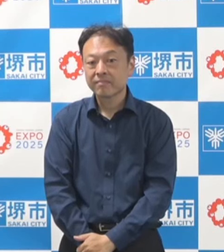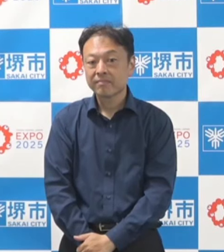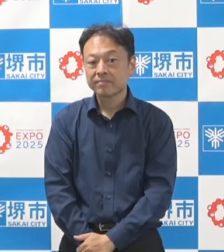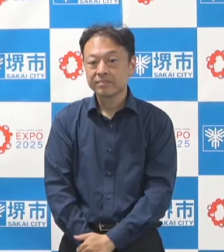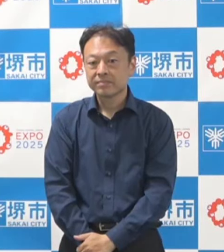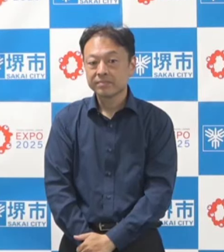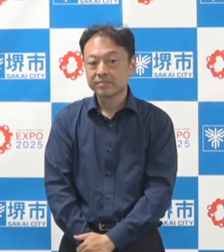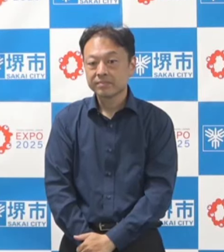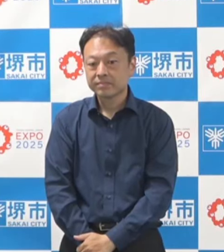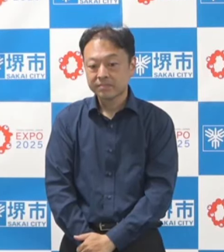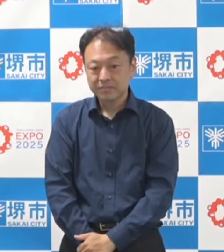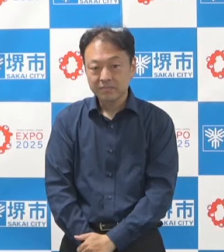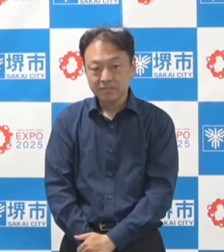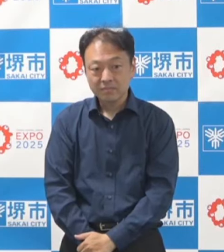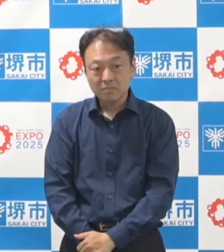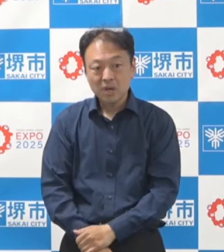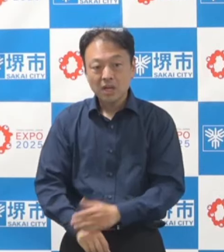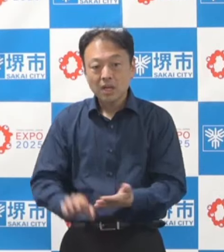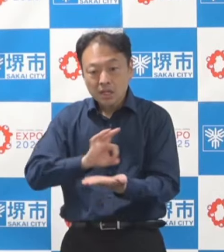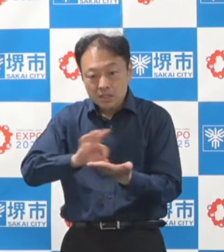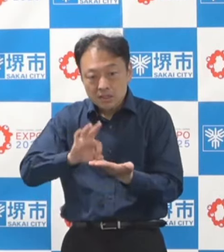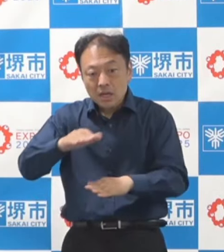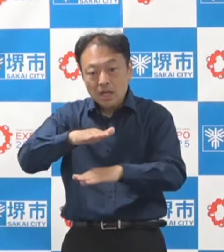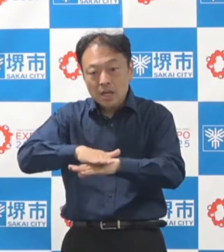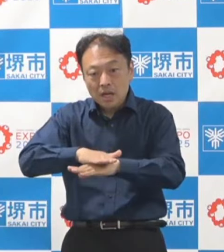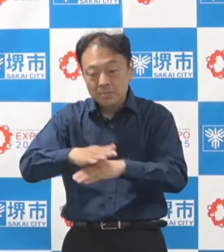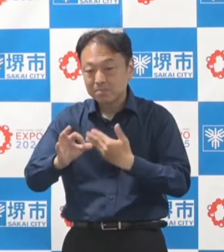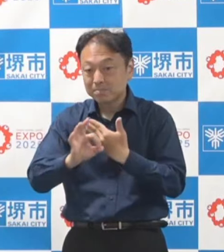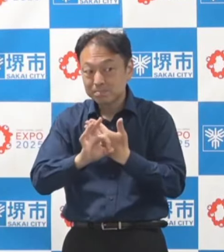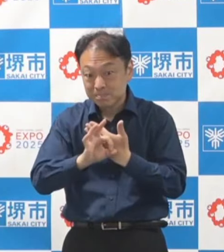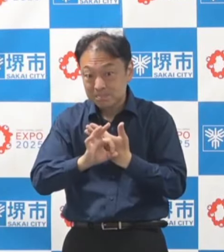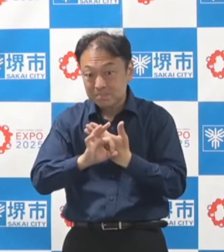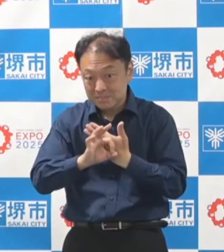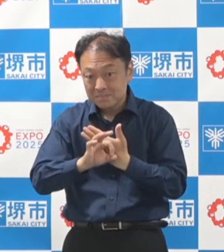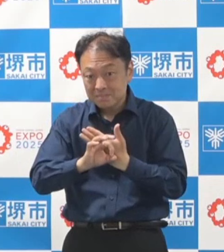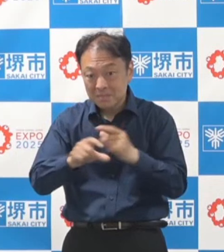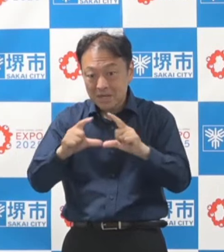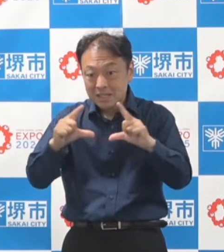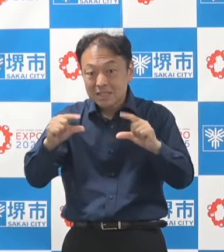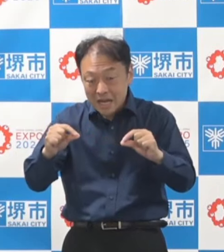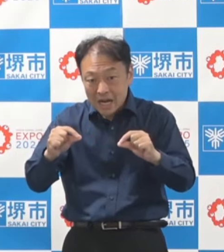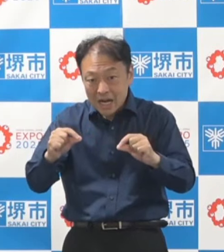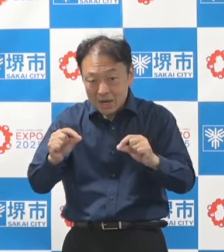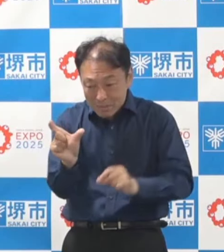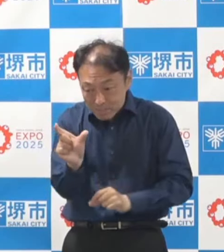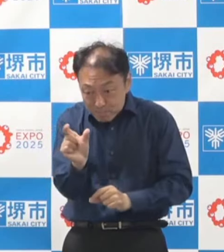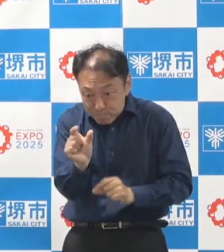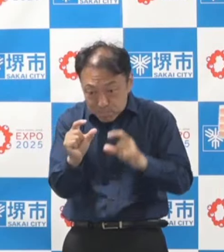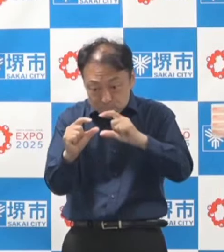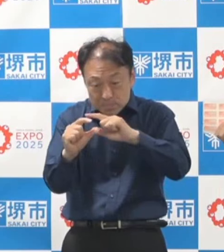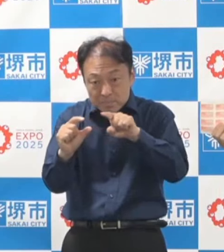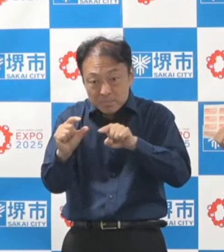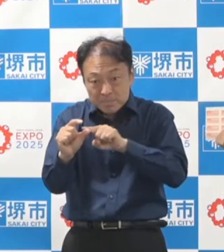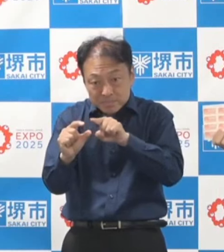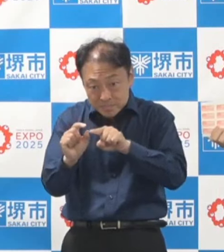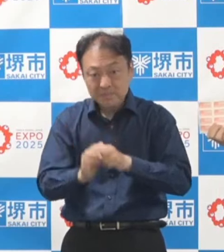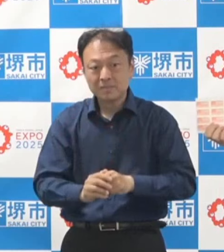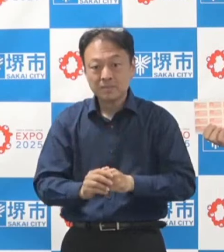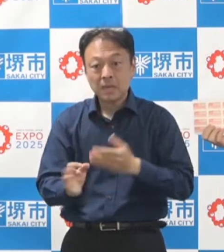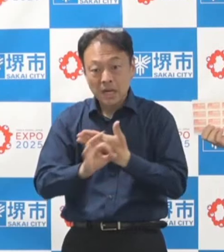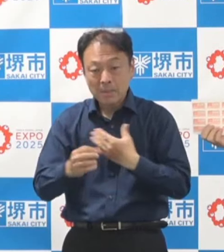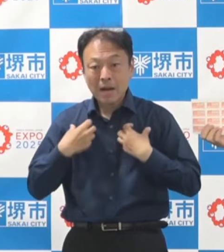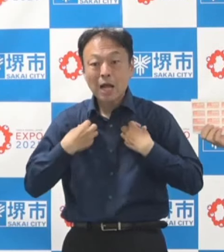はい、こちらステッカーの使用例ということでありますが、このように小さなステッカーですので、それぞれ上着であ